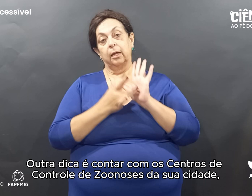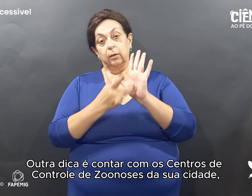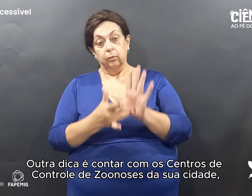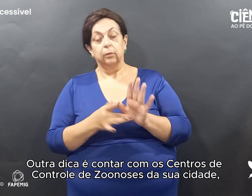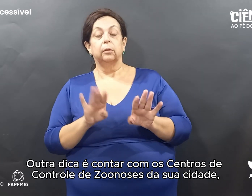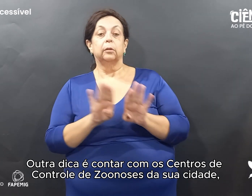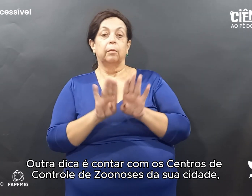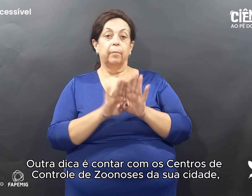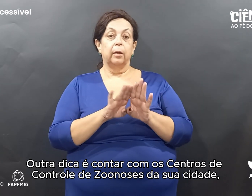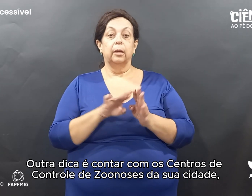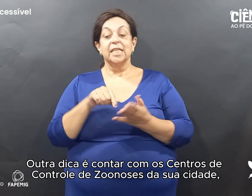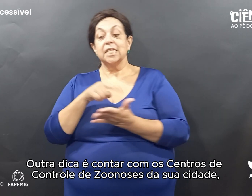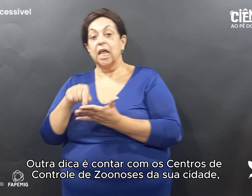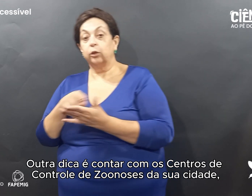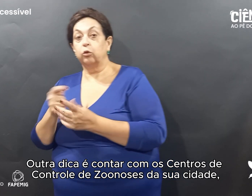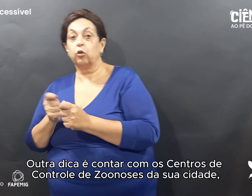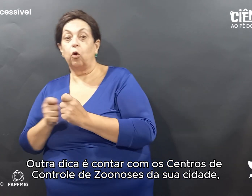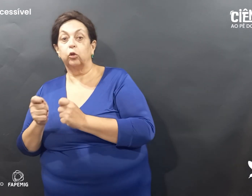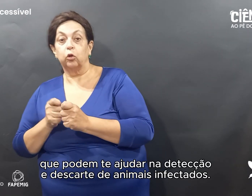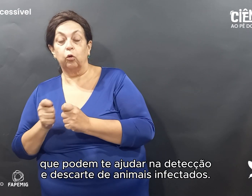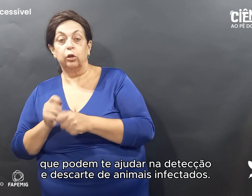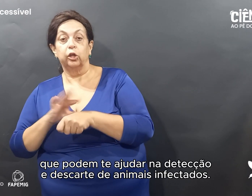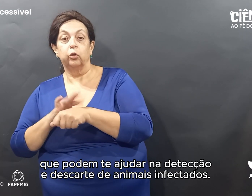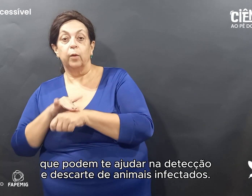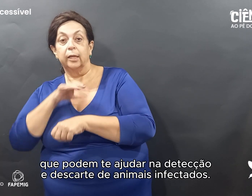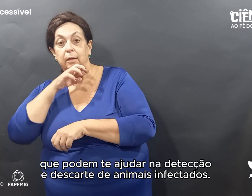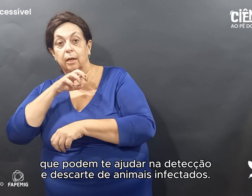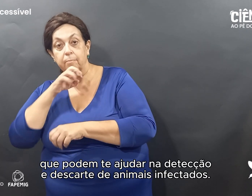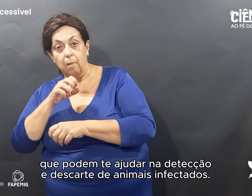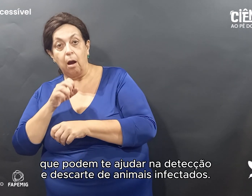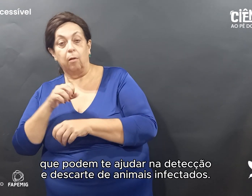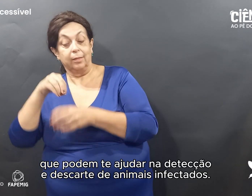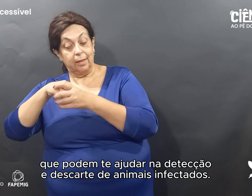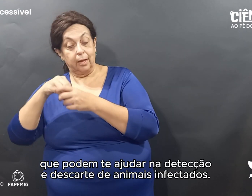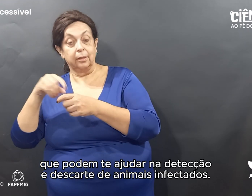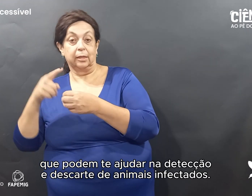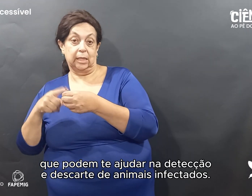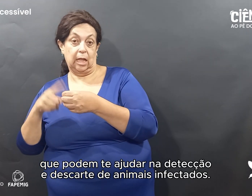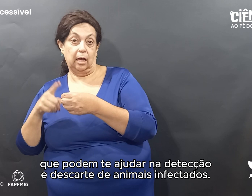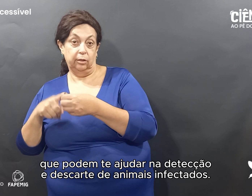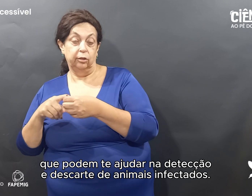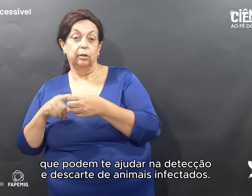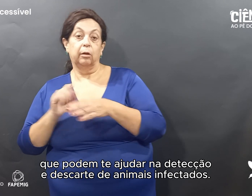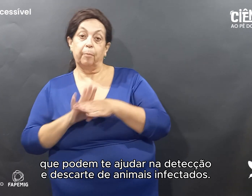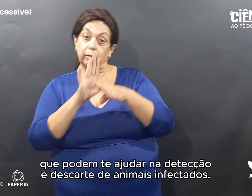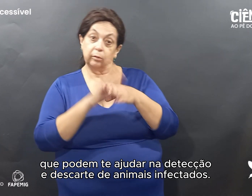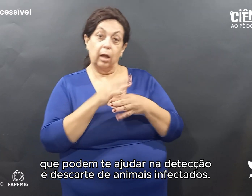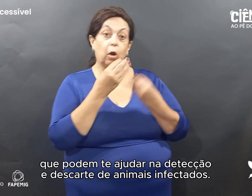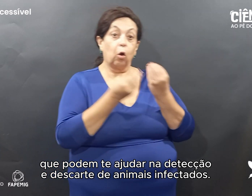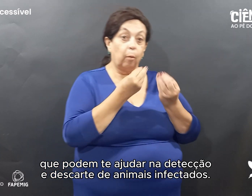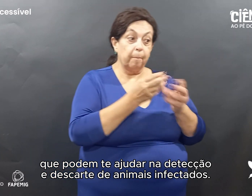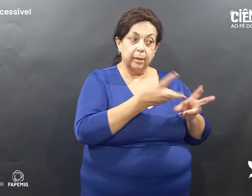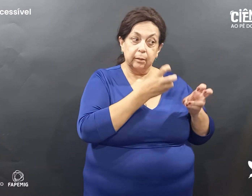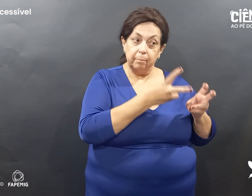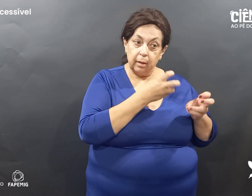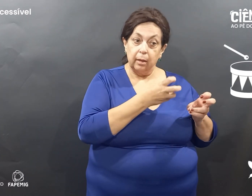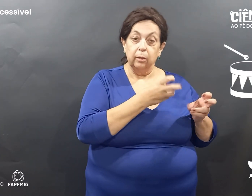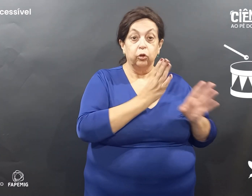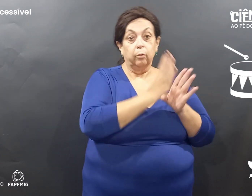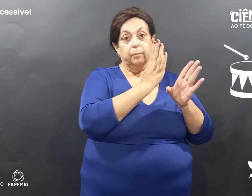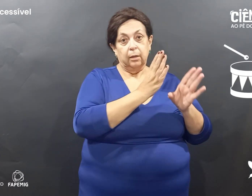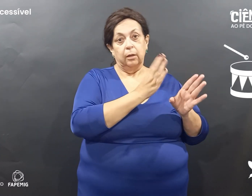centros de controle de zoonoses da sua cidade, que podem te ajudar na detecção e descarte de animais infectados.